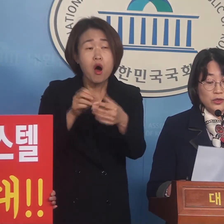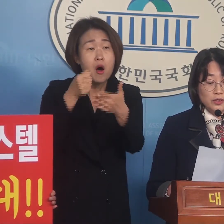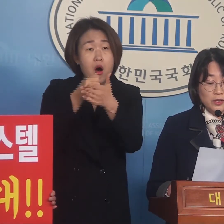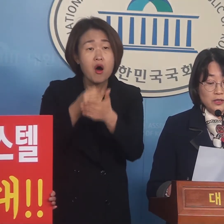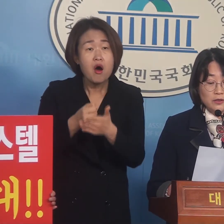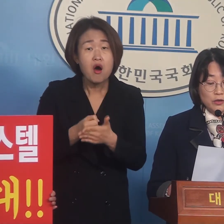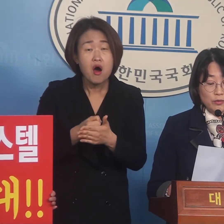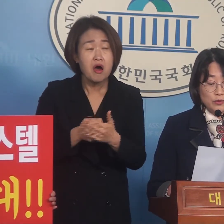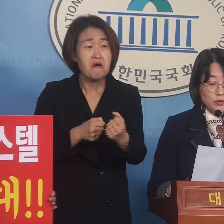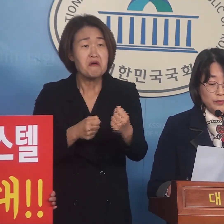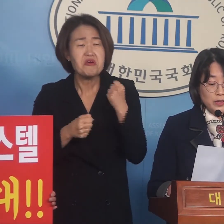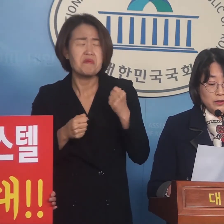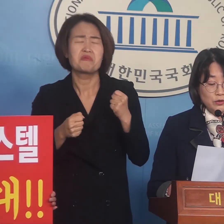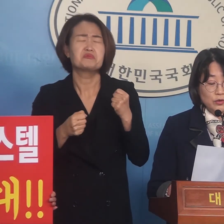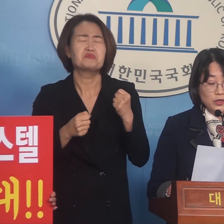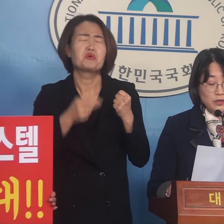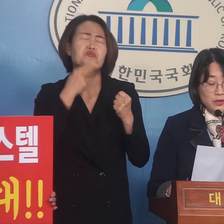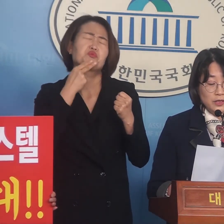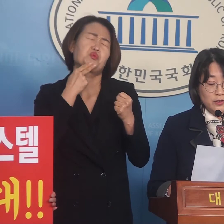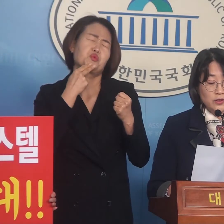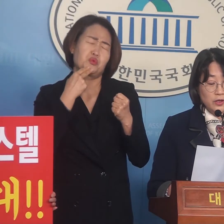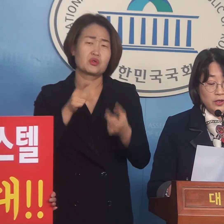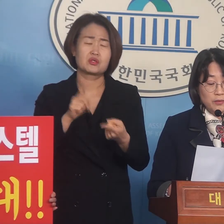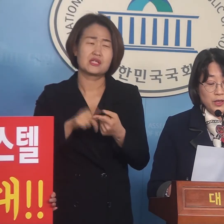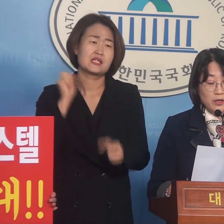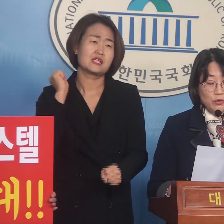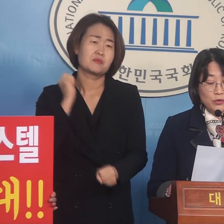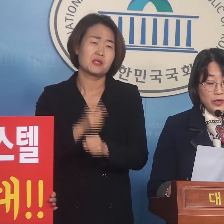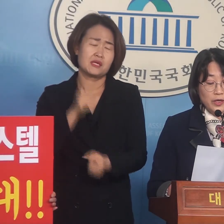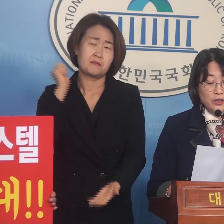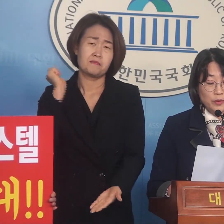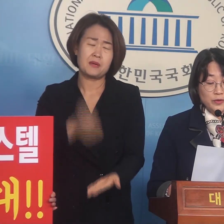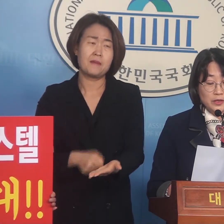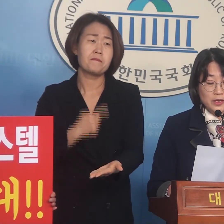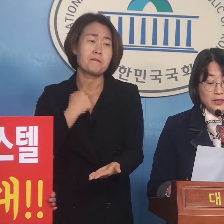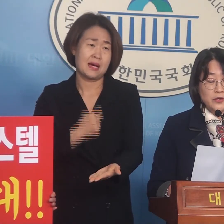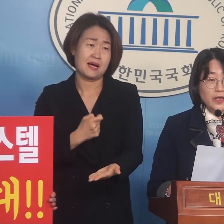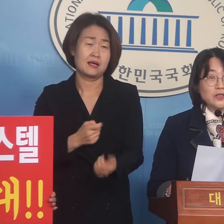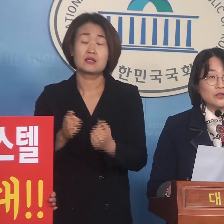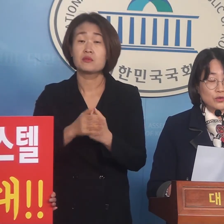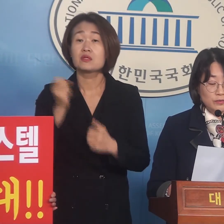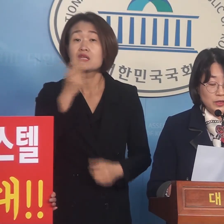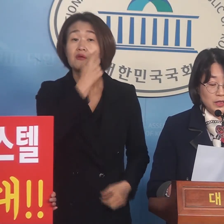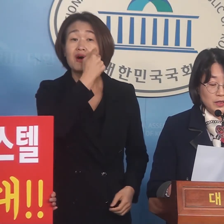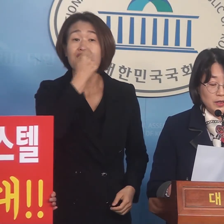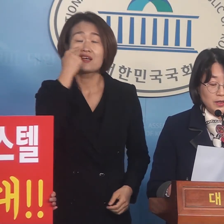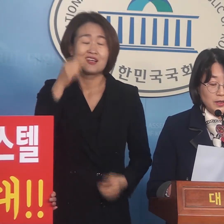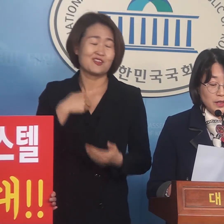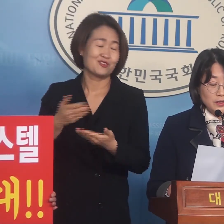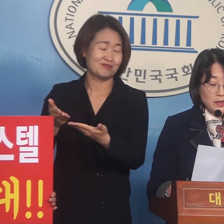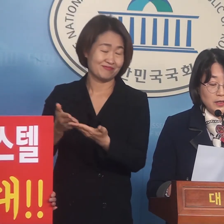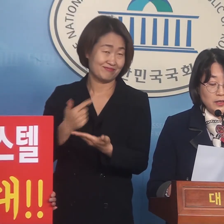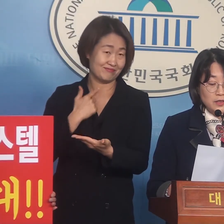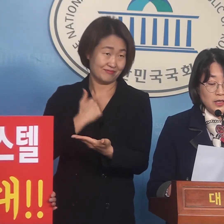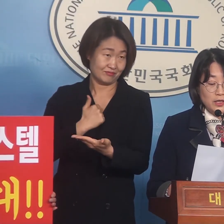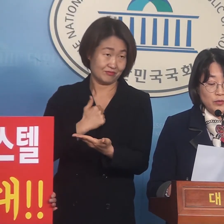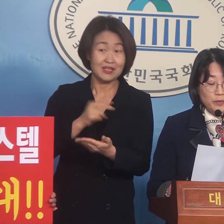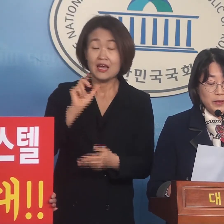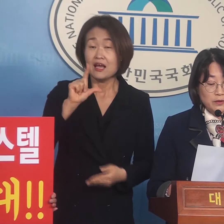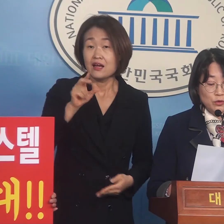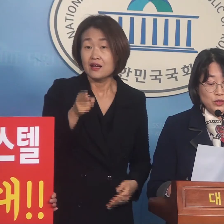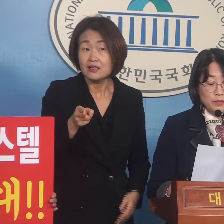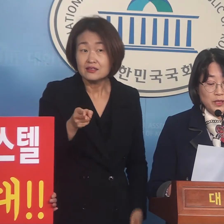결정이 효력을 잃는다고 볼 수 없다는 유권 해석을 내려서 매각 공고의 위법성을 다시 확인해 줬습니다. 당시